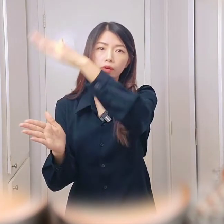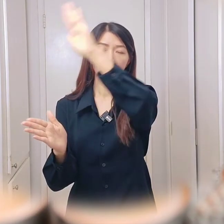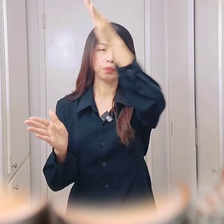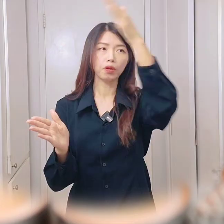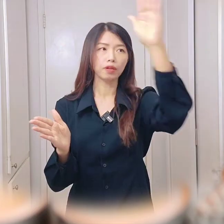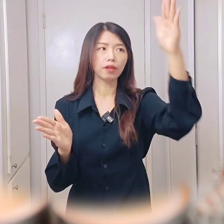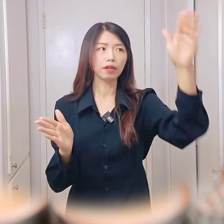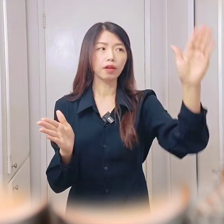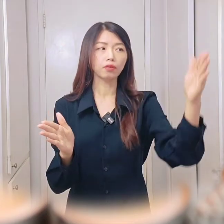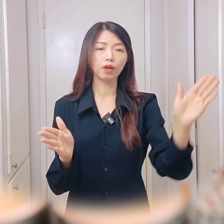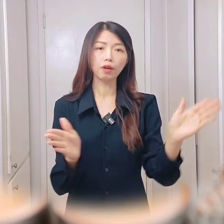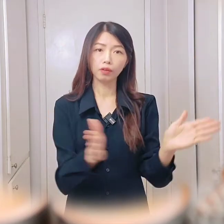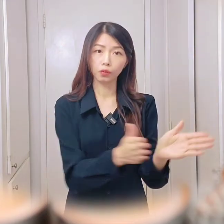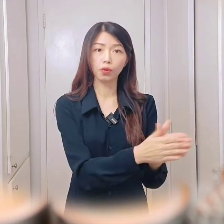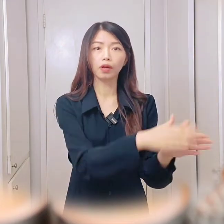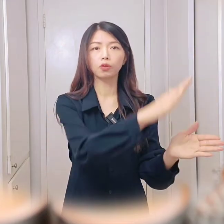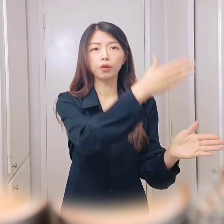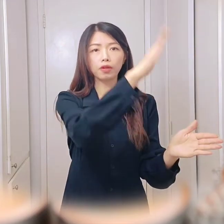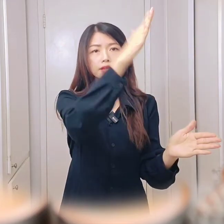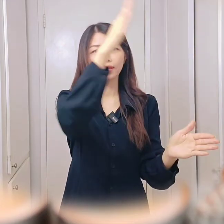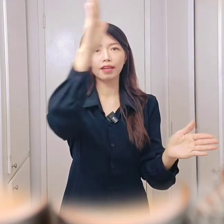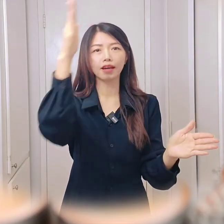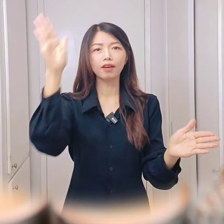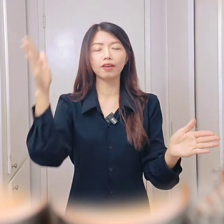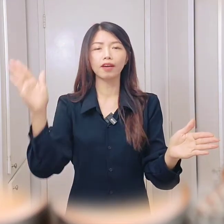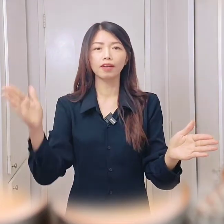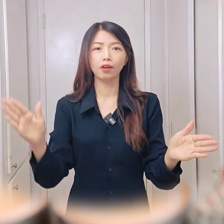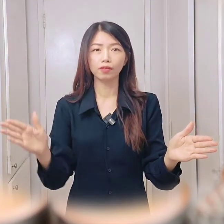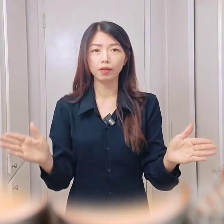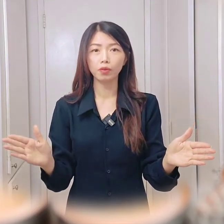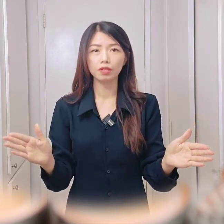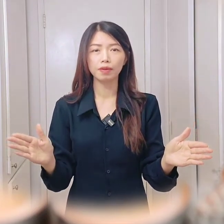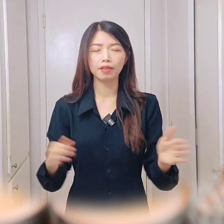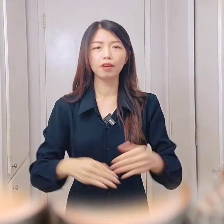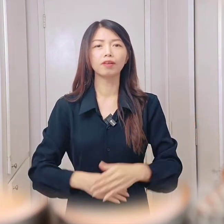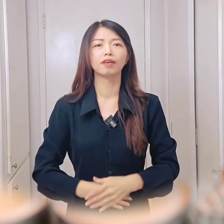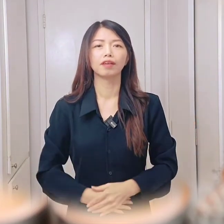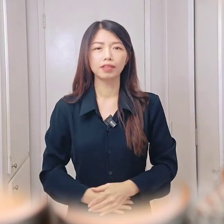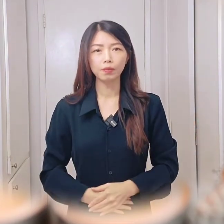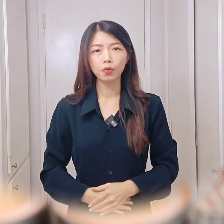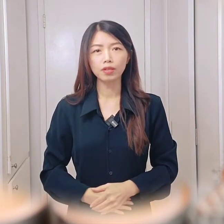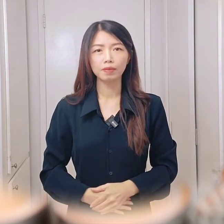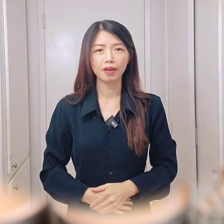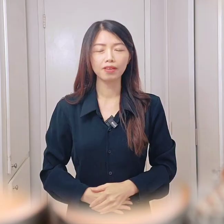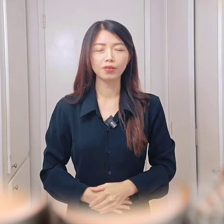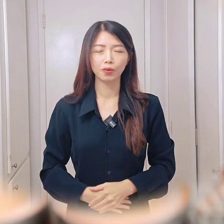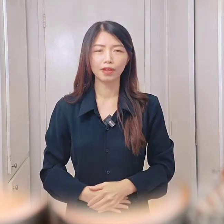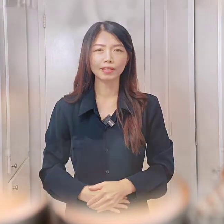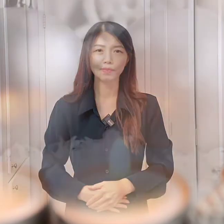변형해서 이렇게도 표현을 했고요. 또 이렇게도 표현을 했으니까요. 영상 보시면서